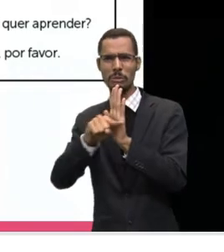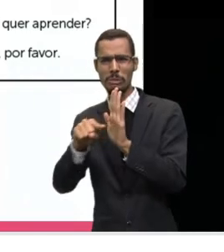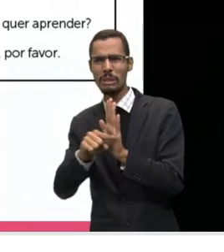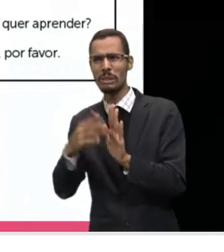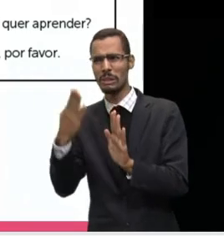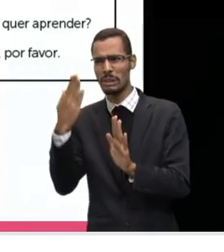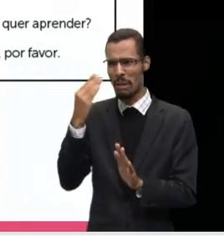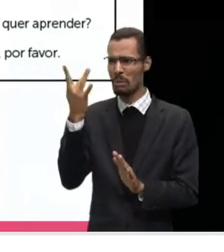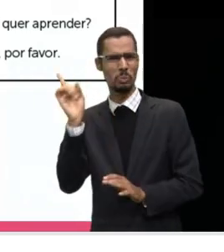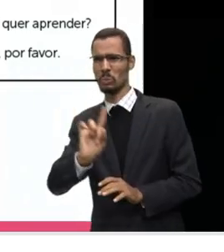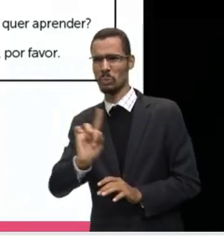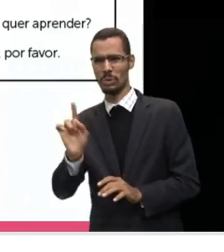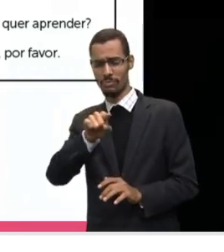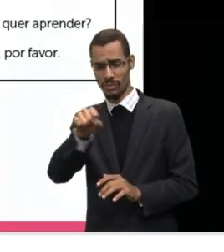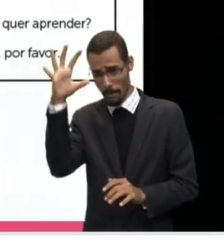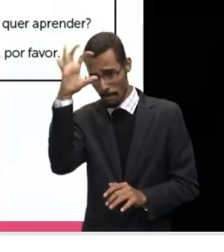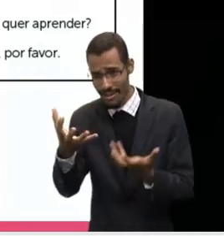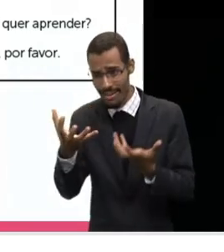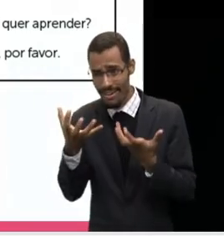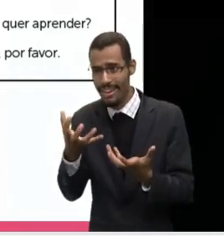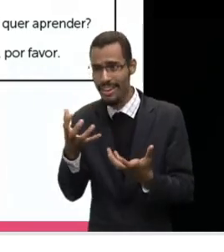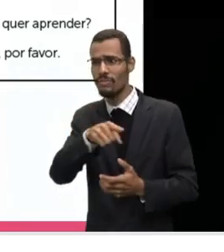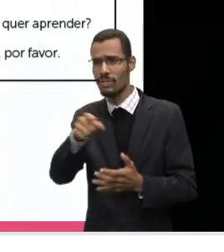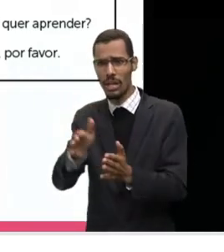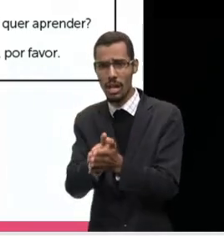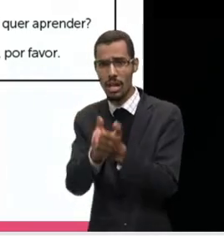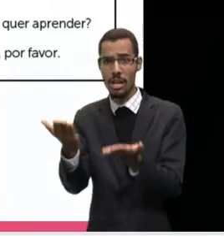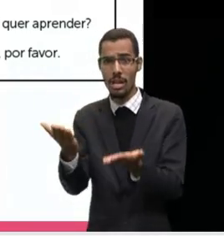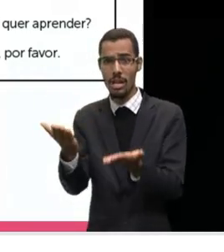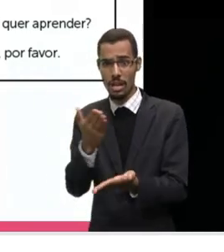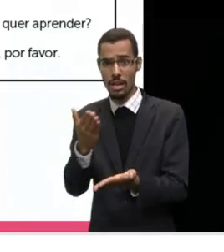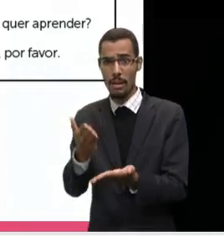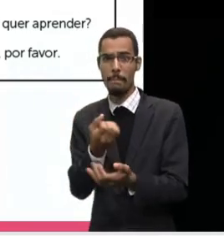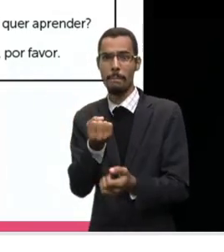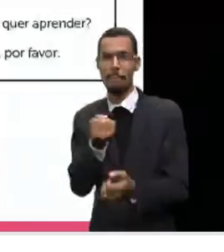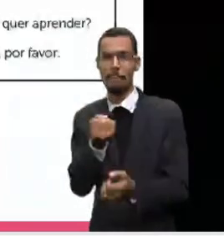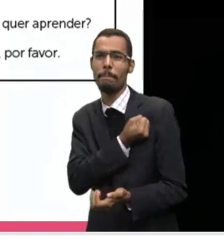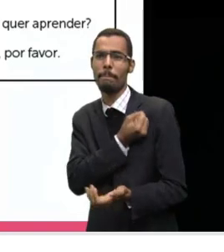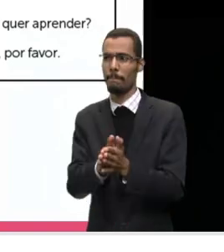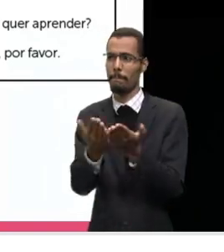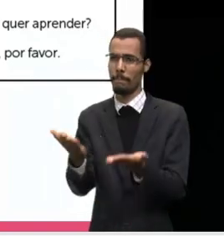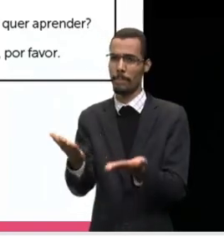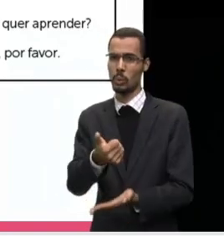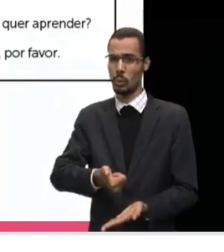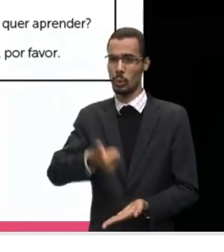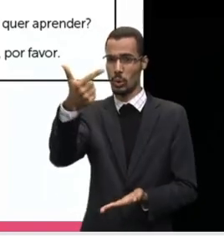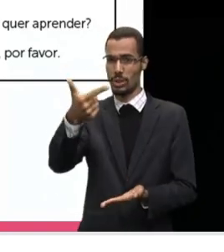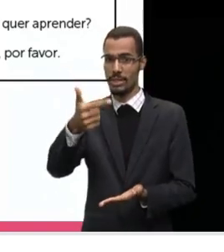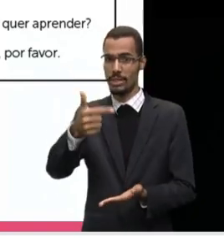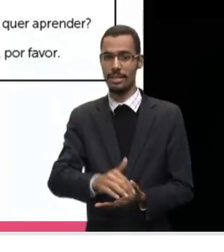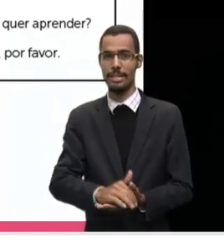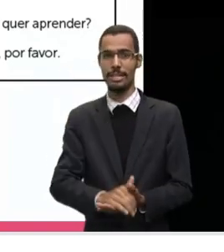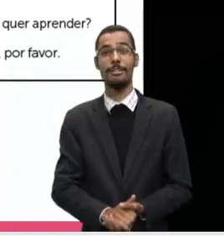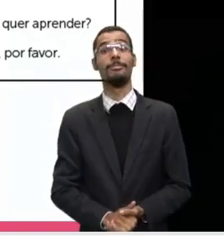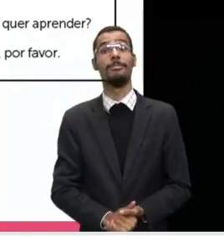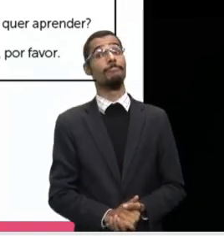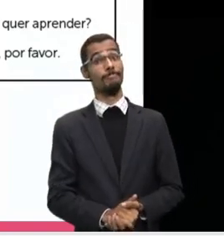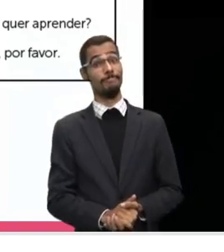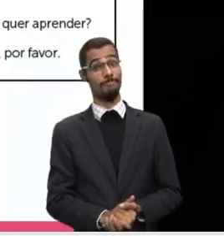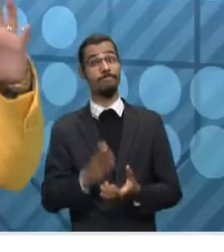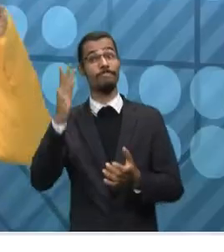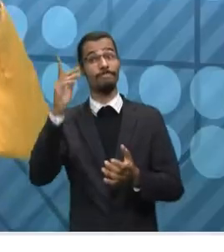subtração? Sabe ou não sabe? Você quer aprender? Você tem um livro de matemática? Abra o livro na página 12, por favor. Tá? Então,